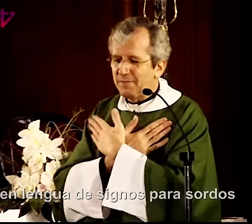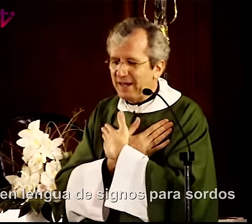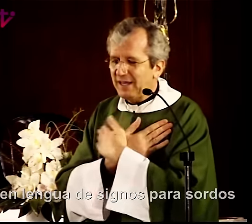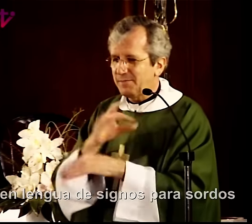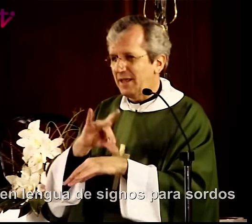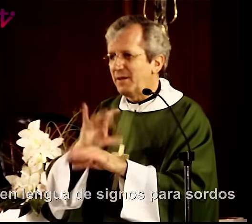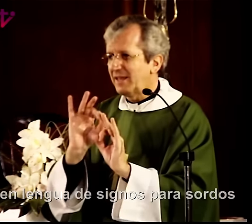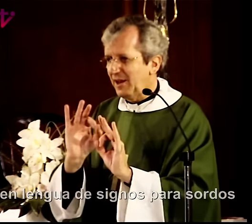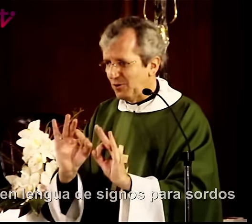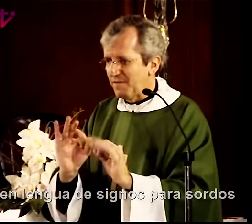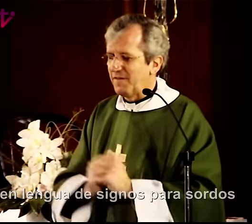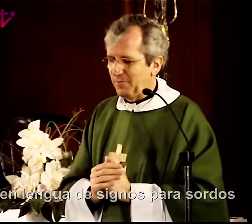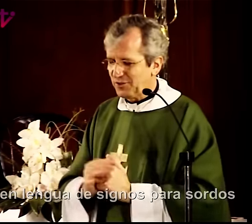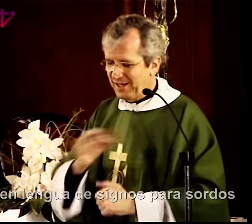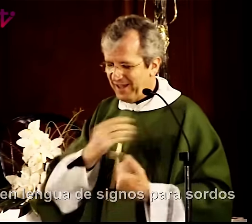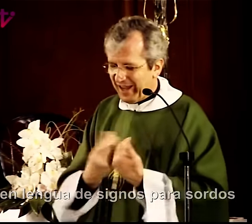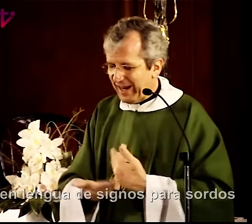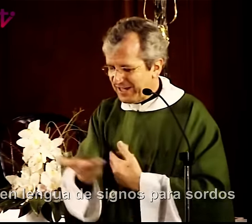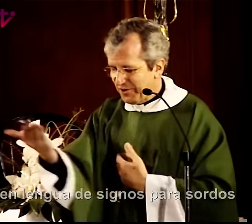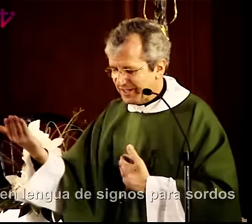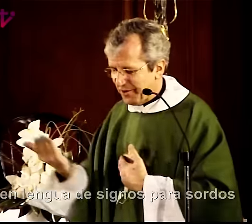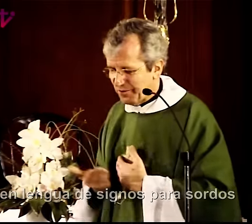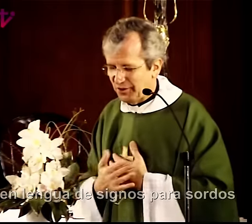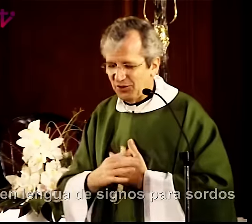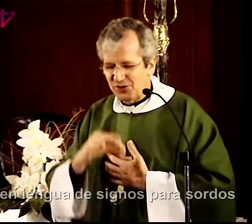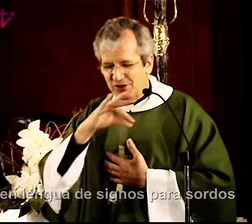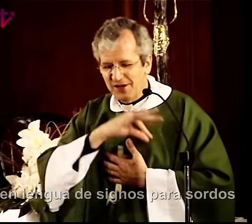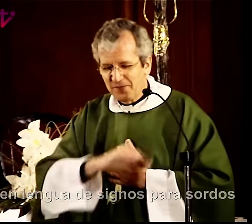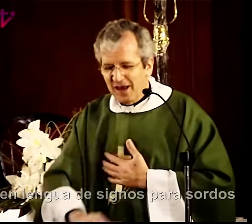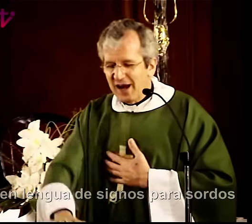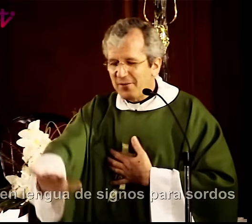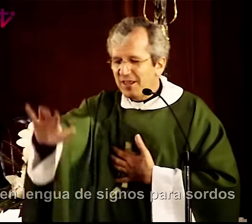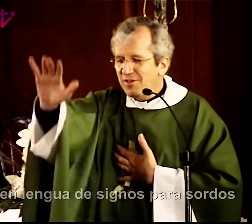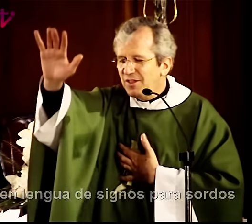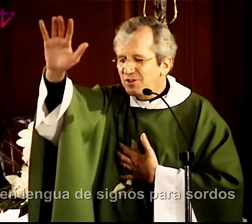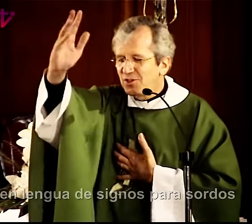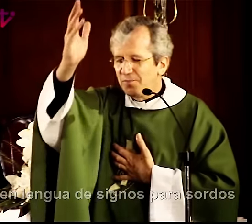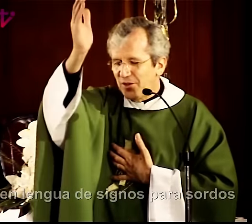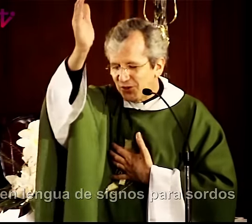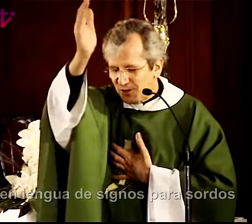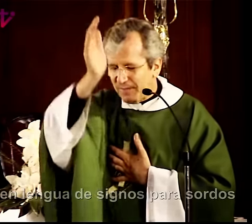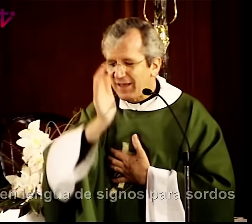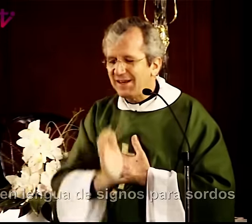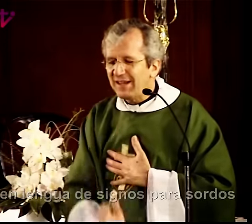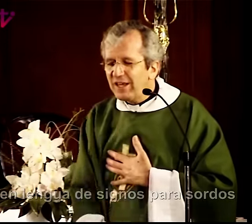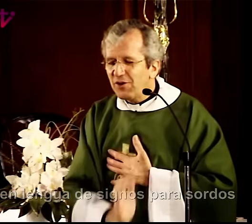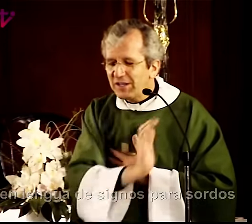María, especialmente los enfermos. El Señor esté con vosotros. La bendición de Dios Todopoderoso, Padre, Hijo y